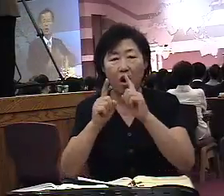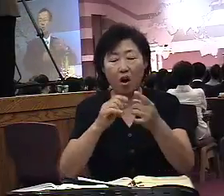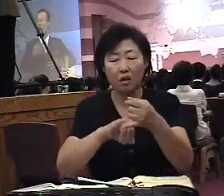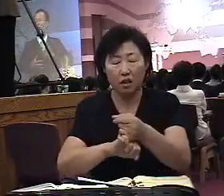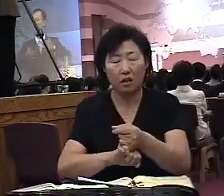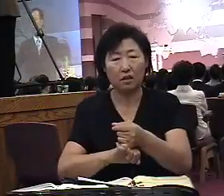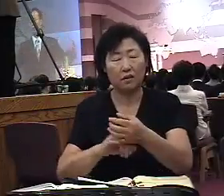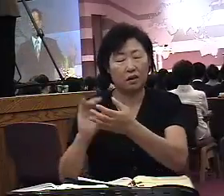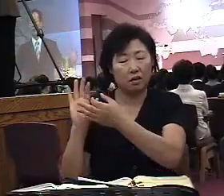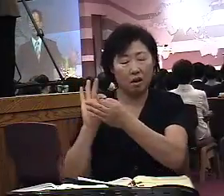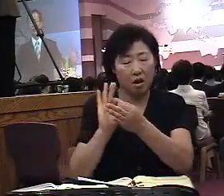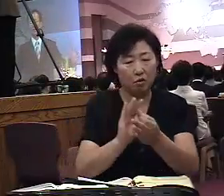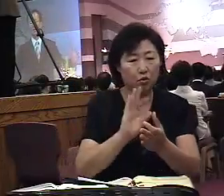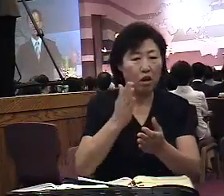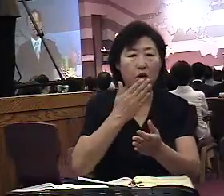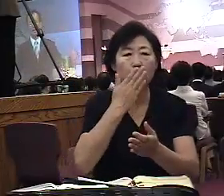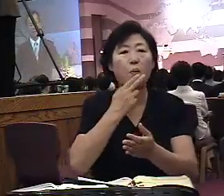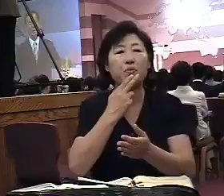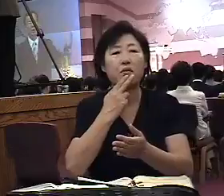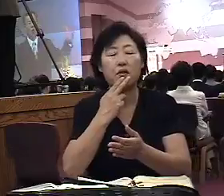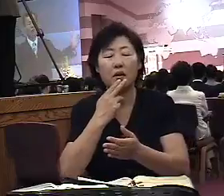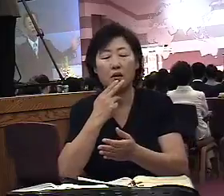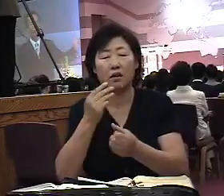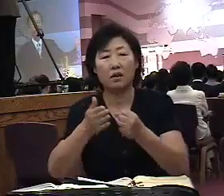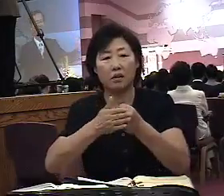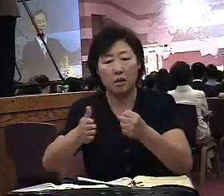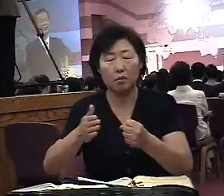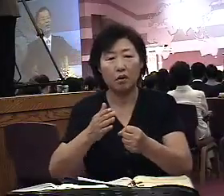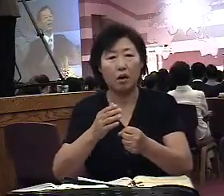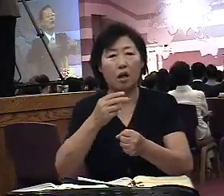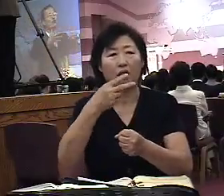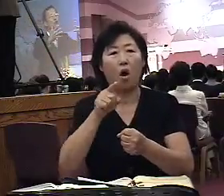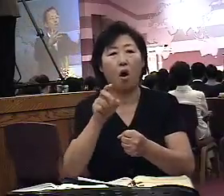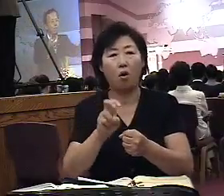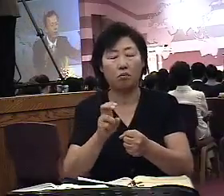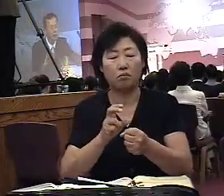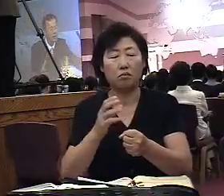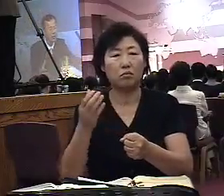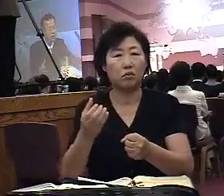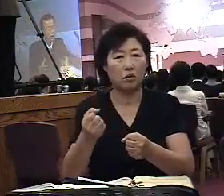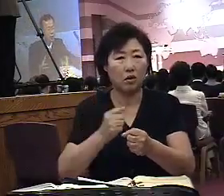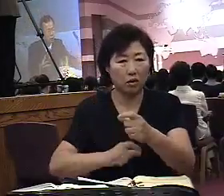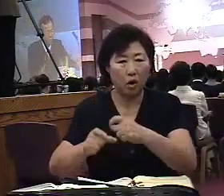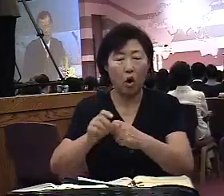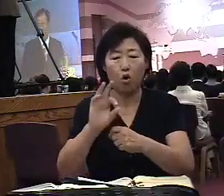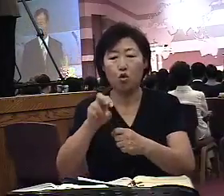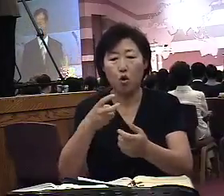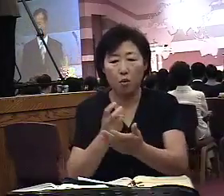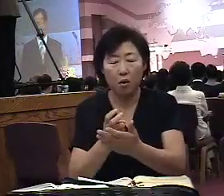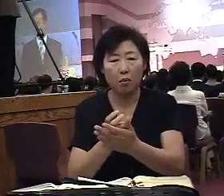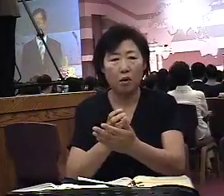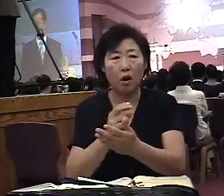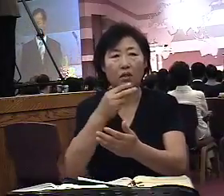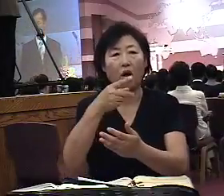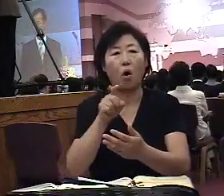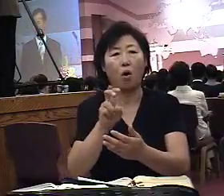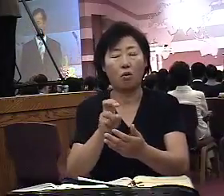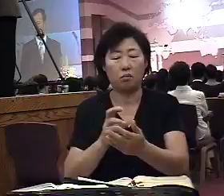스피릿이 계속될 수가 없었던 것입니다. 그래서 덤으로 그들에게 율법을 주셨다는 것입니다.